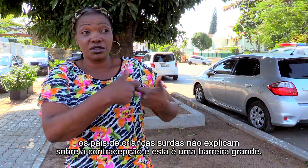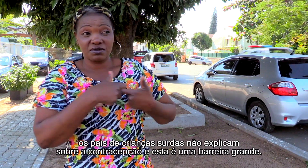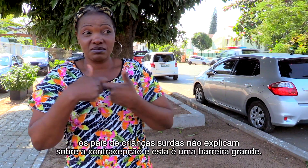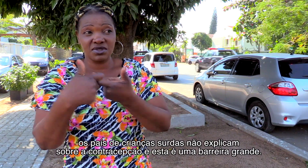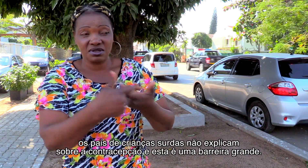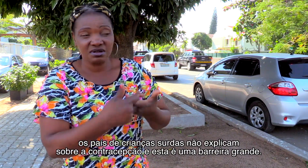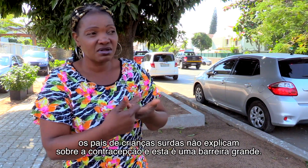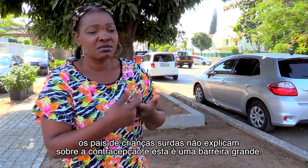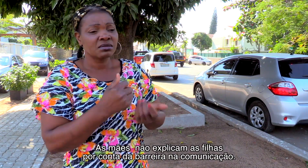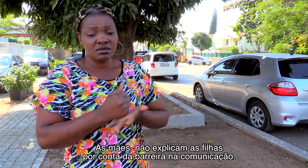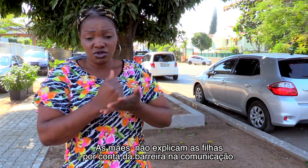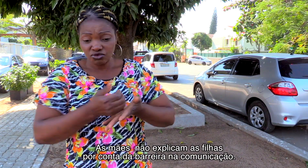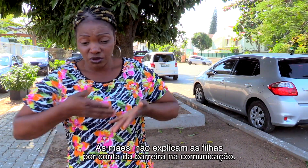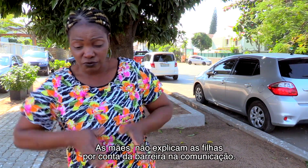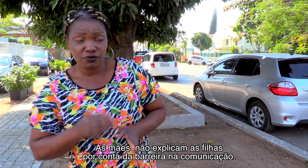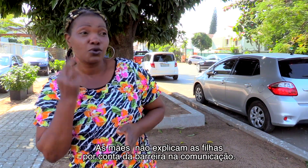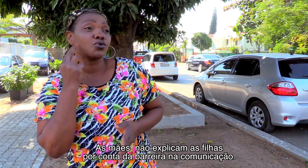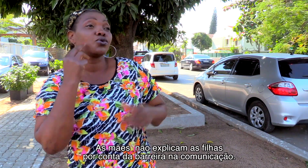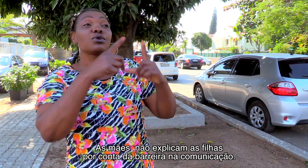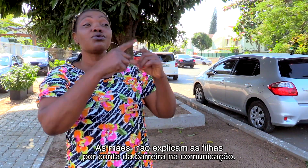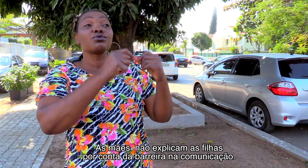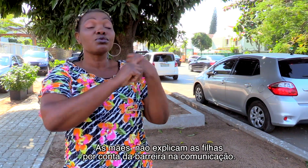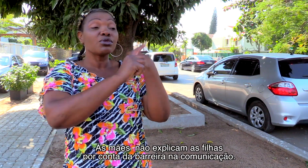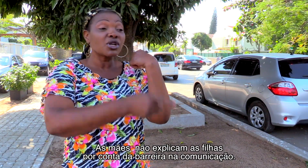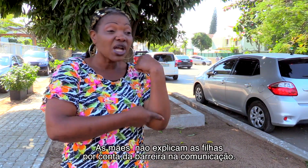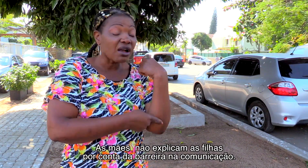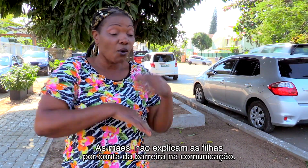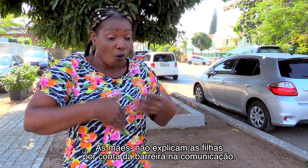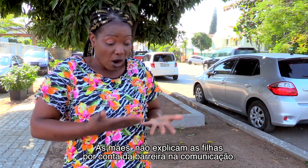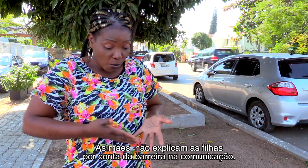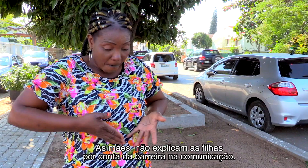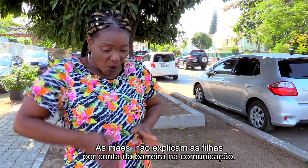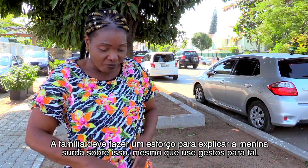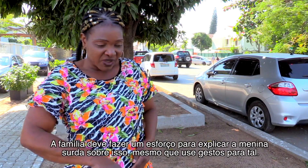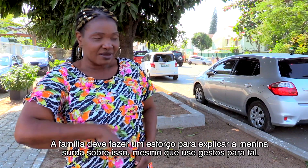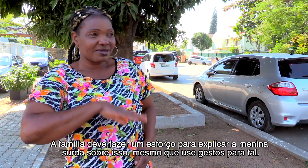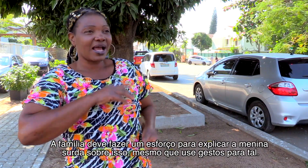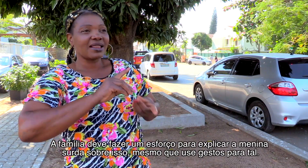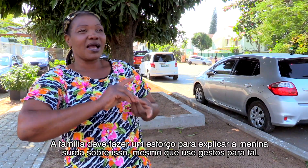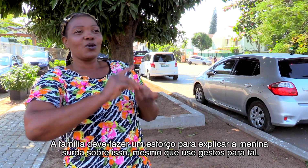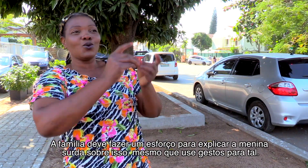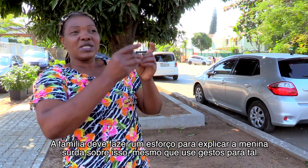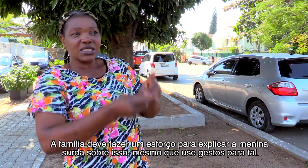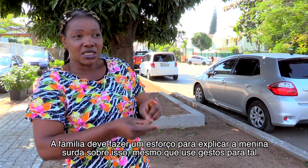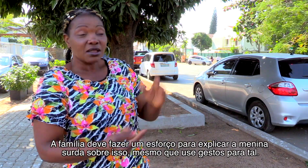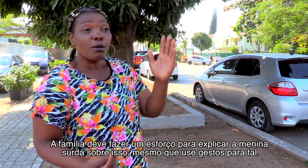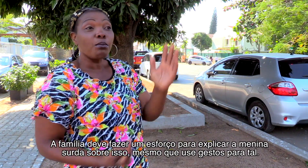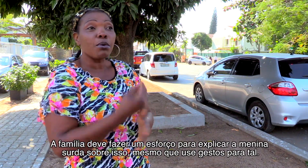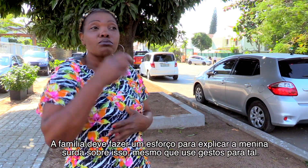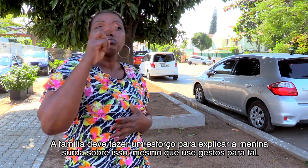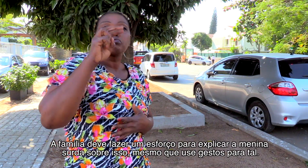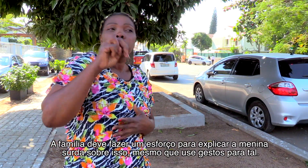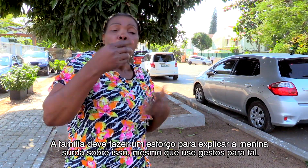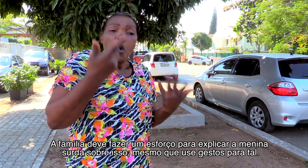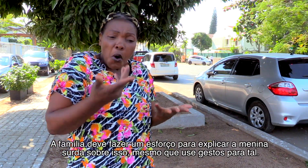é uma barreira grande. As mães não explicam às filhas por conta da barreira na comunicação. A família deve fazer um esforço